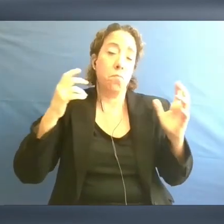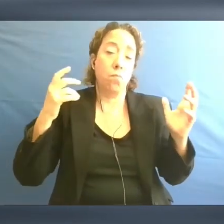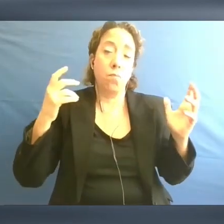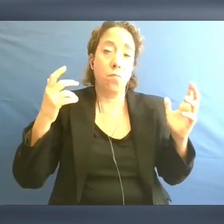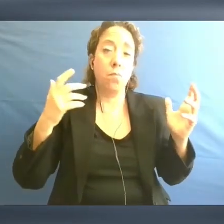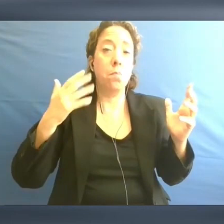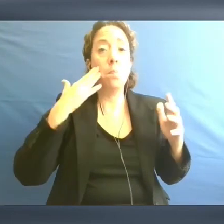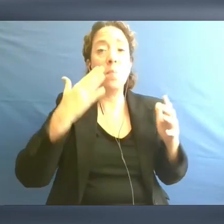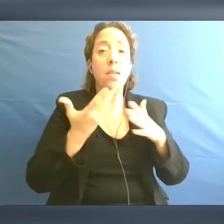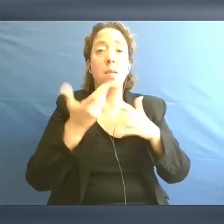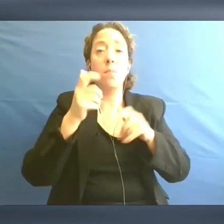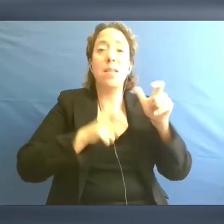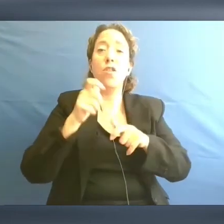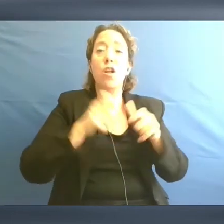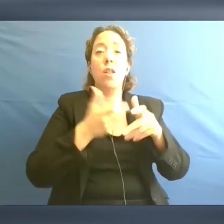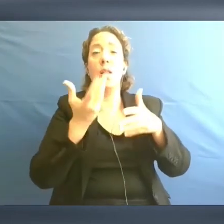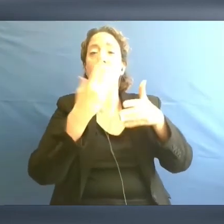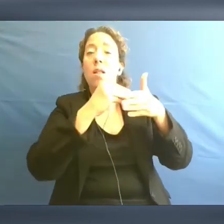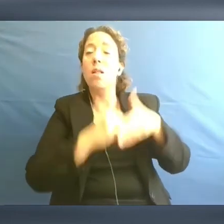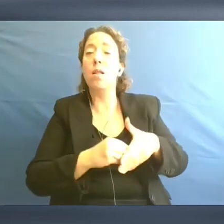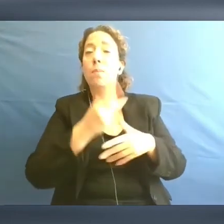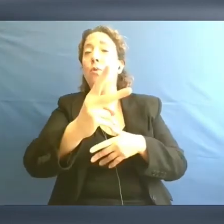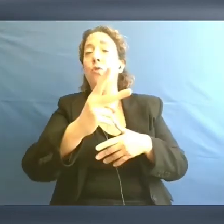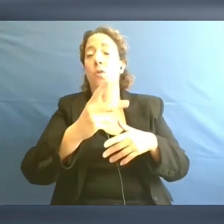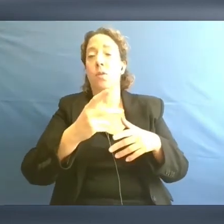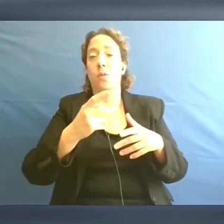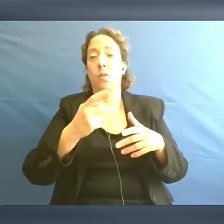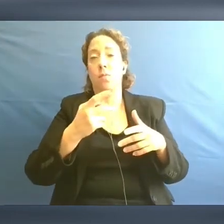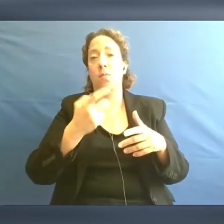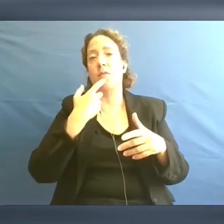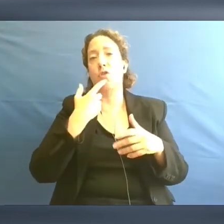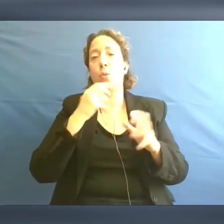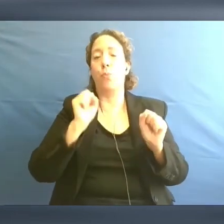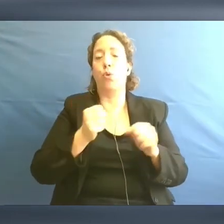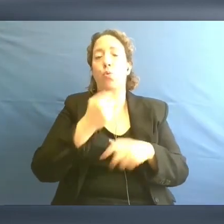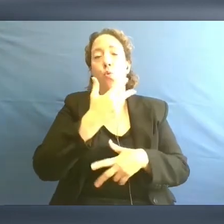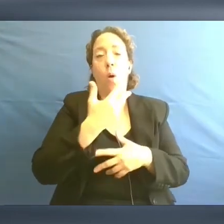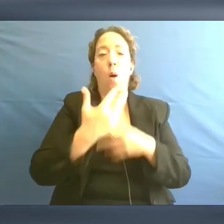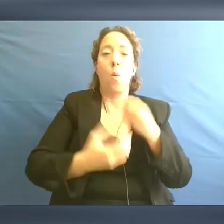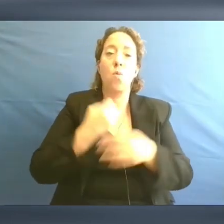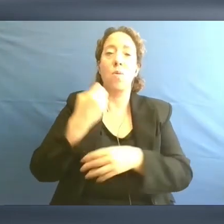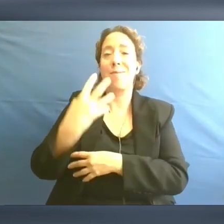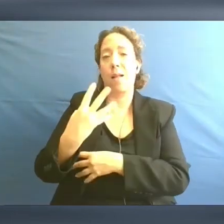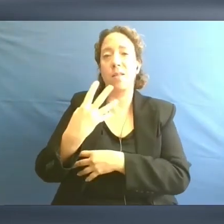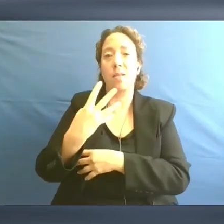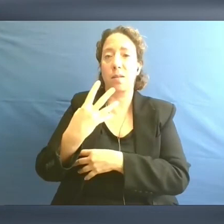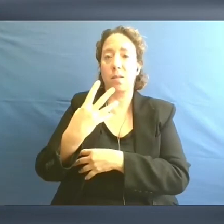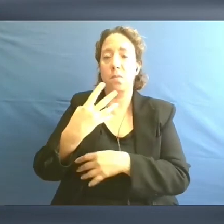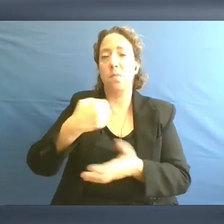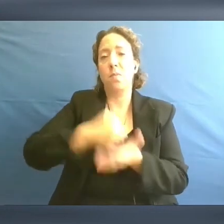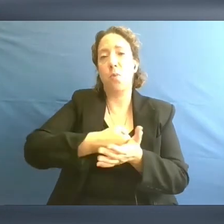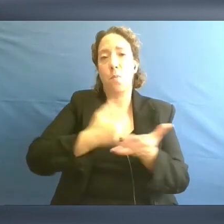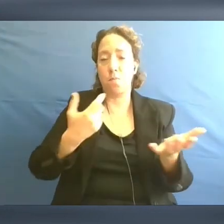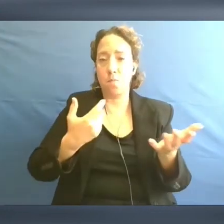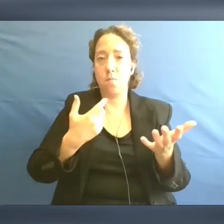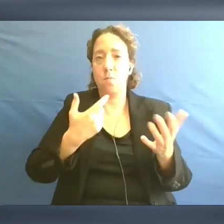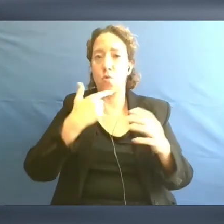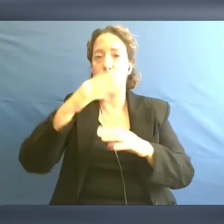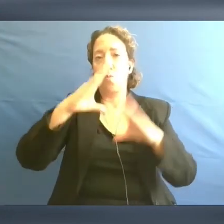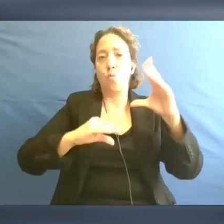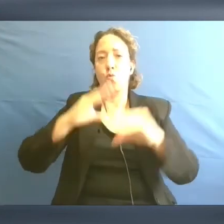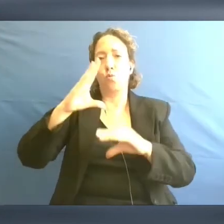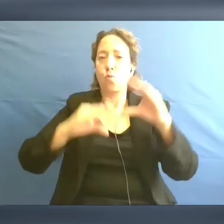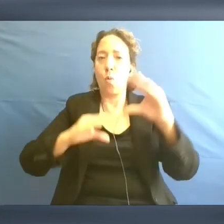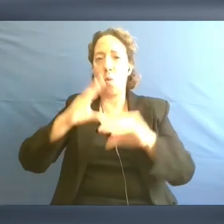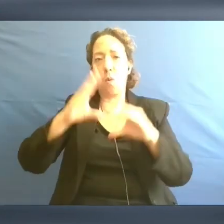plus d'implémenteurs, on demande au moins 3 ou au moins 4 implémentations, c'est-à-dire une proportion non négligeable